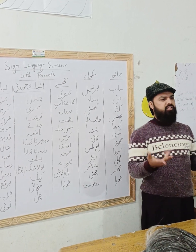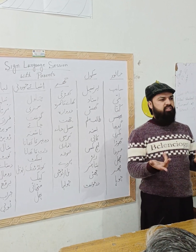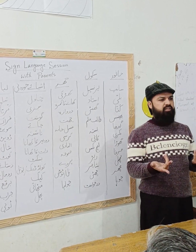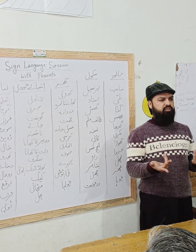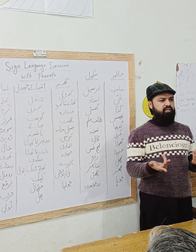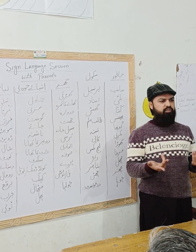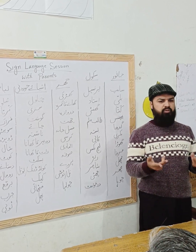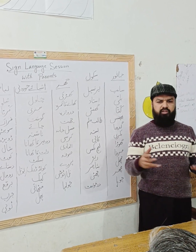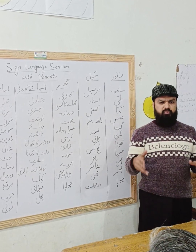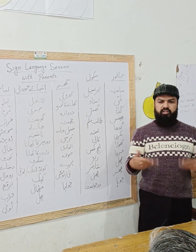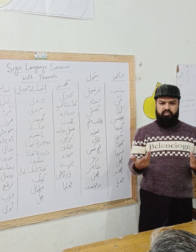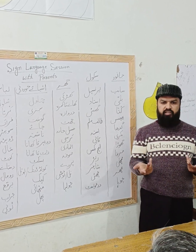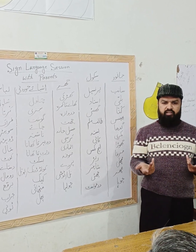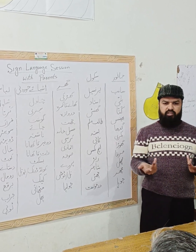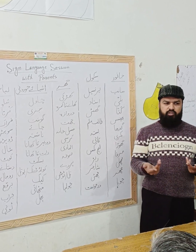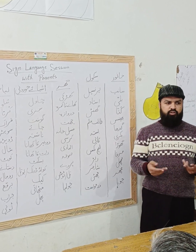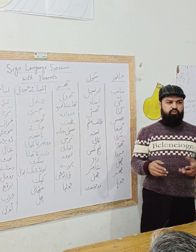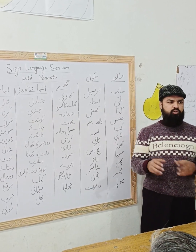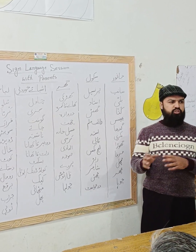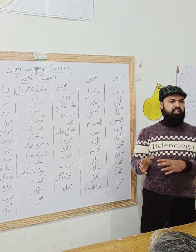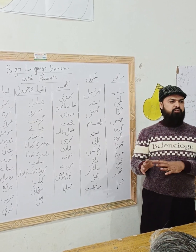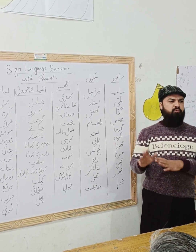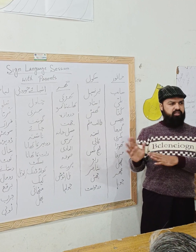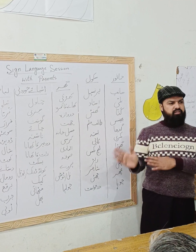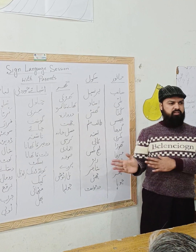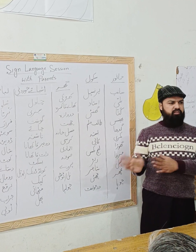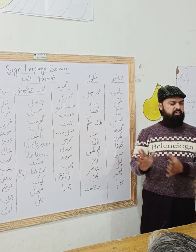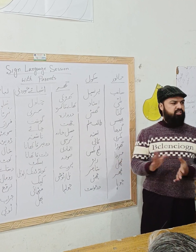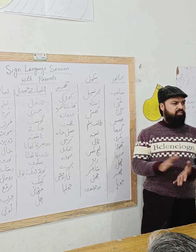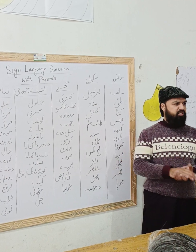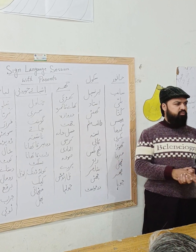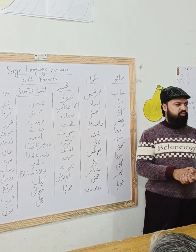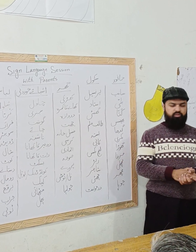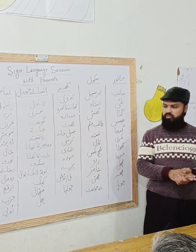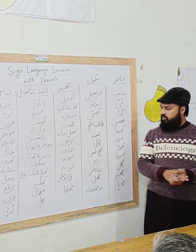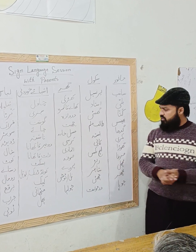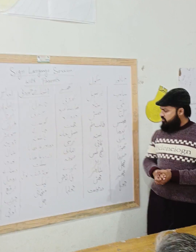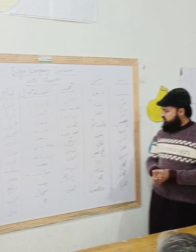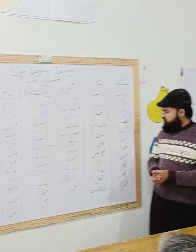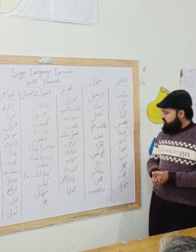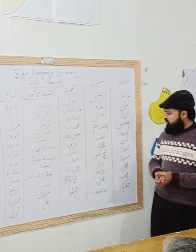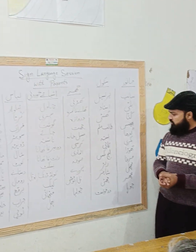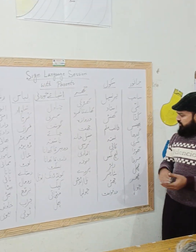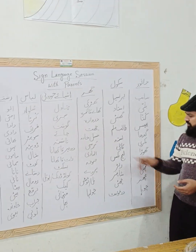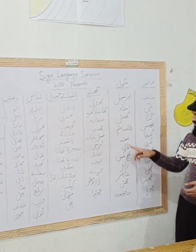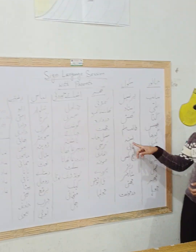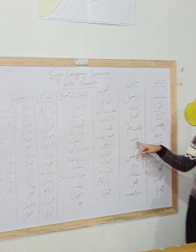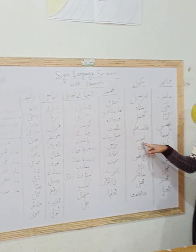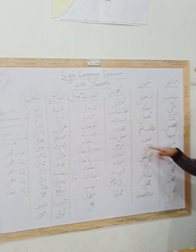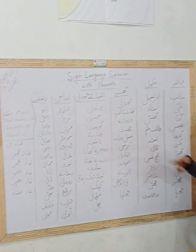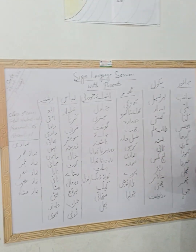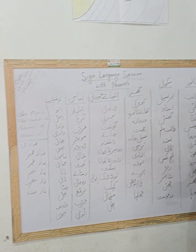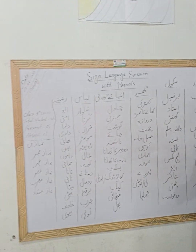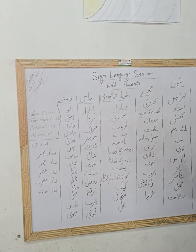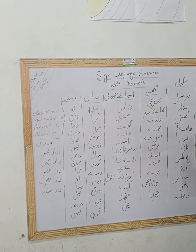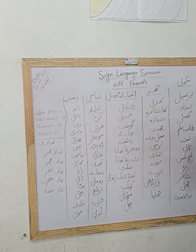साइन होते हैं जो हम घरों में करते हैं, कुछ जो है ना वो एक अच्छे तरीके से उसको स्ट्रक्चर किया होता है। बस्ता है जैसे हम बैग